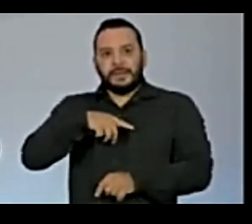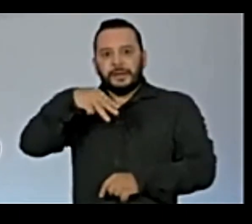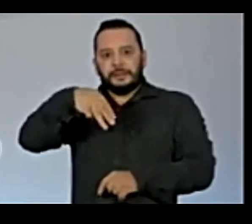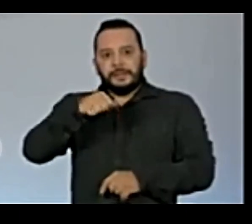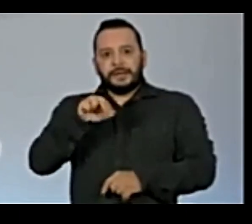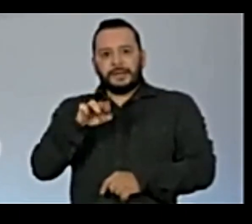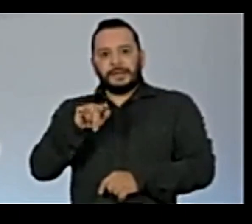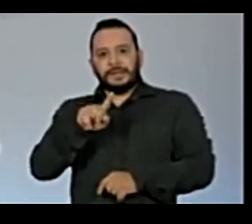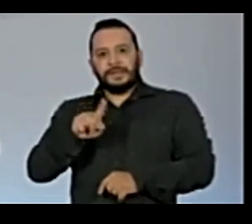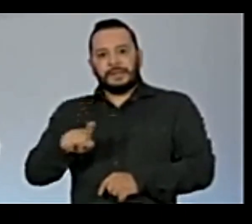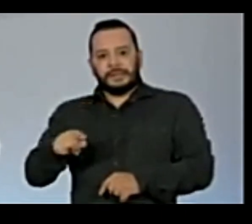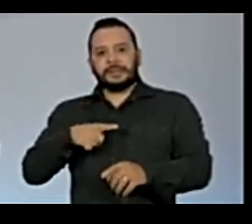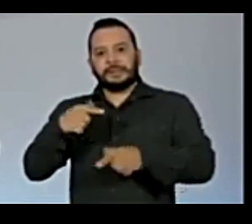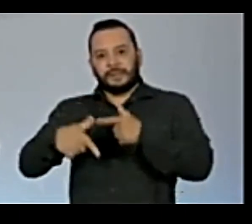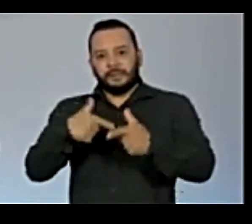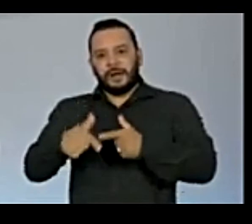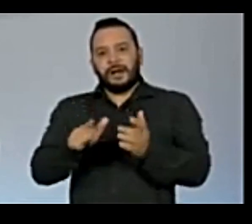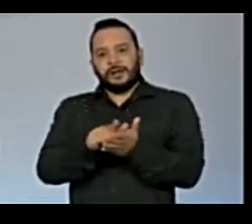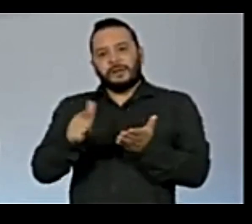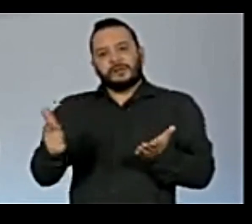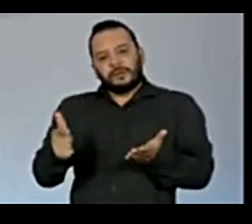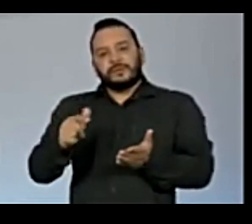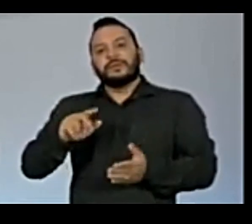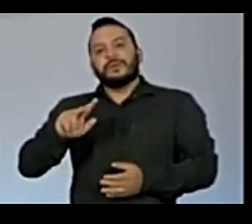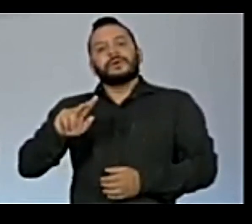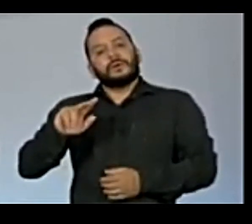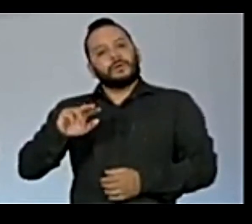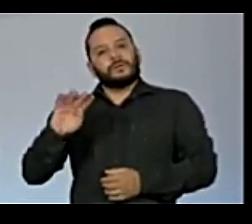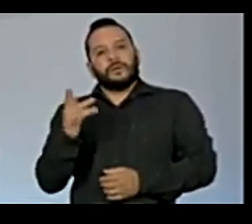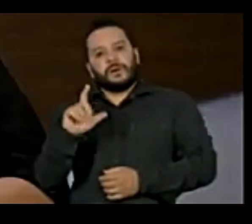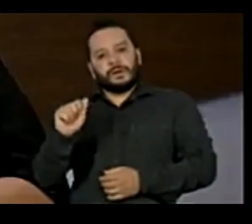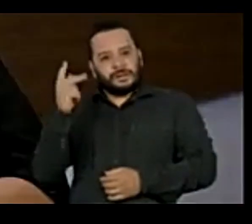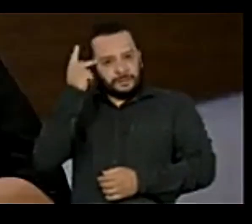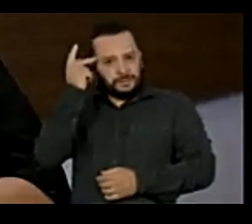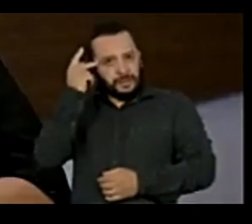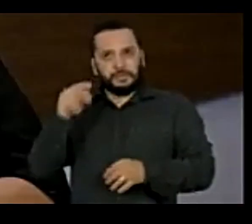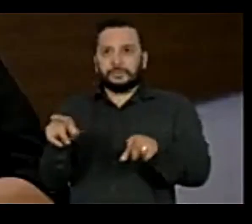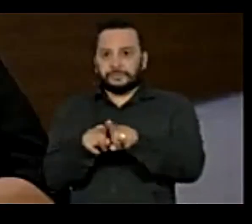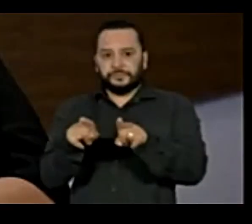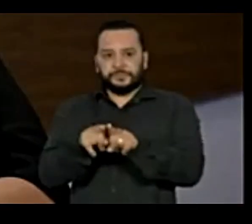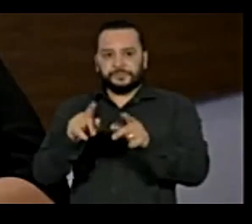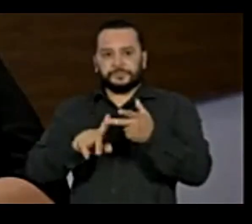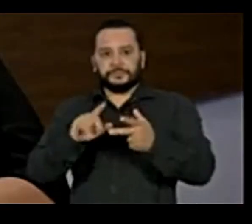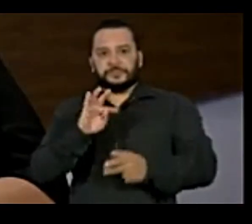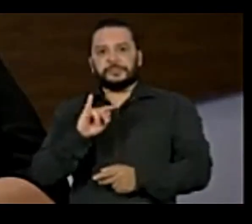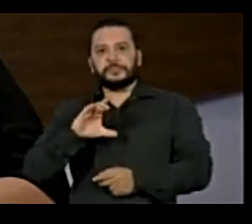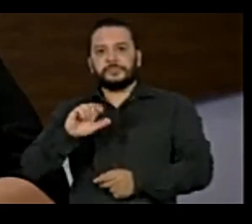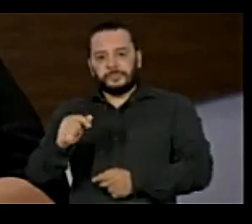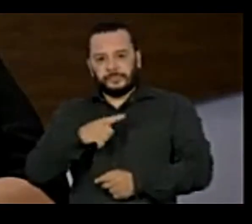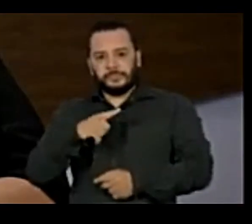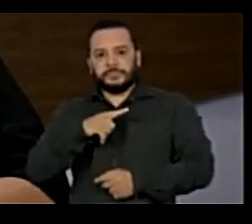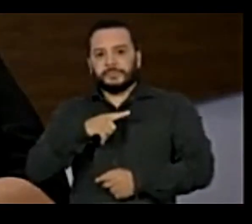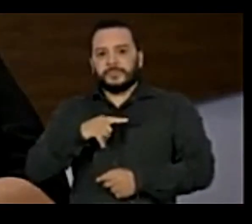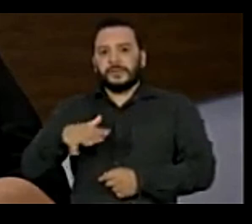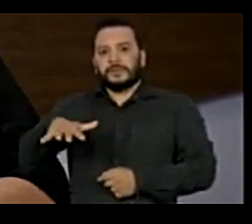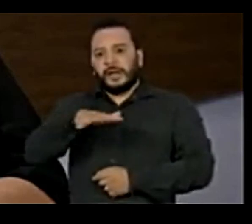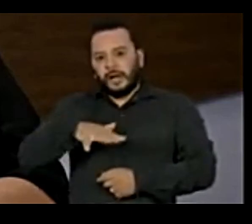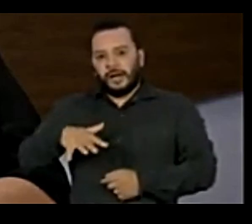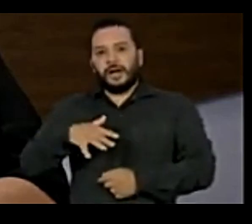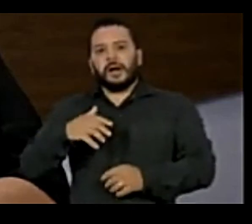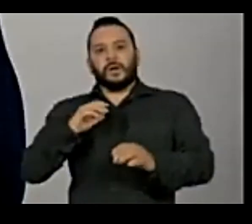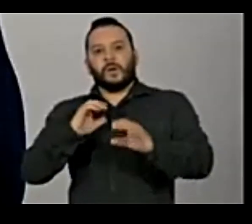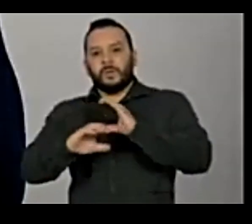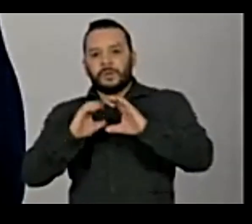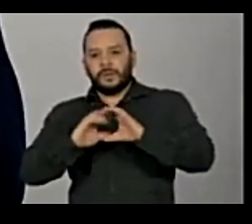Pereira Jorge, colunista da Folha de São Paulo e do canal My News, Tica Almeida, head de comunicação do Twitter